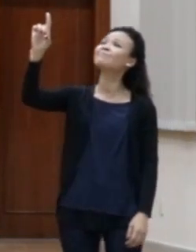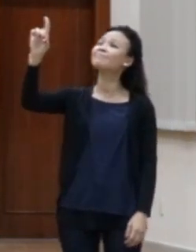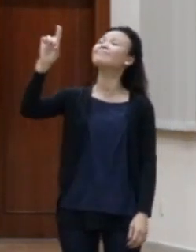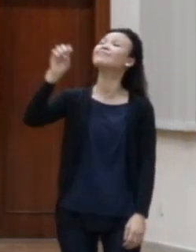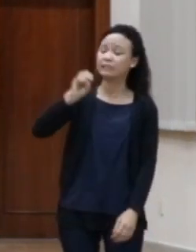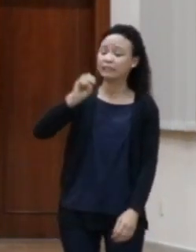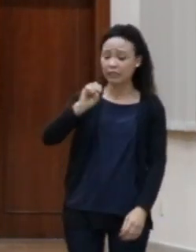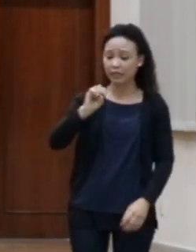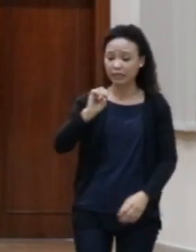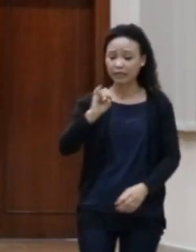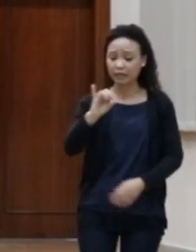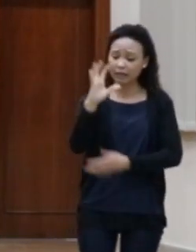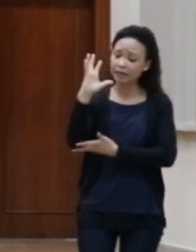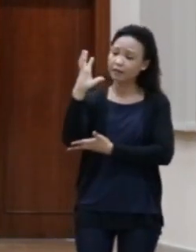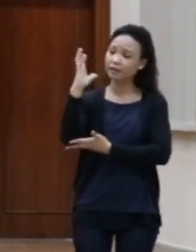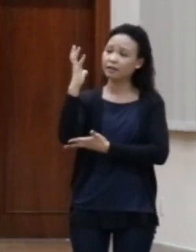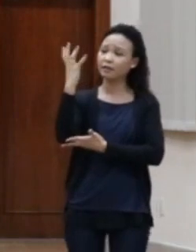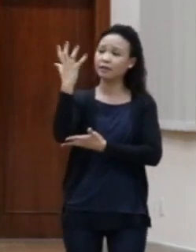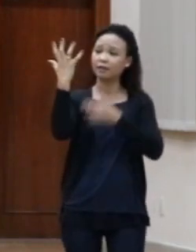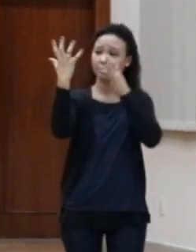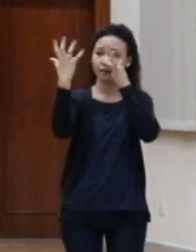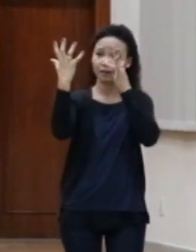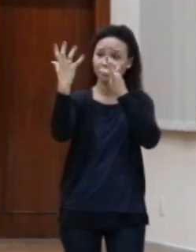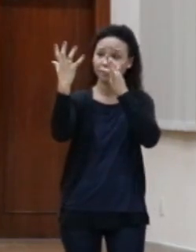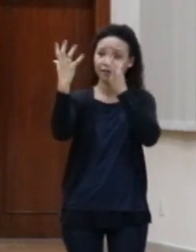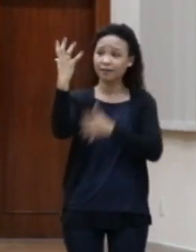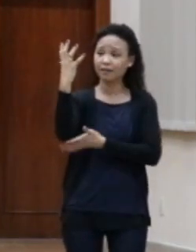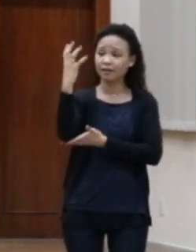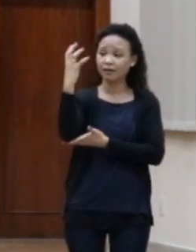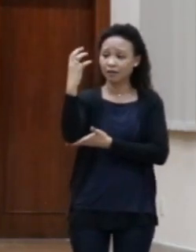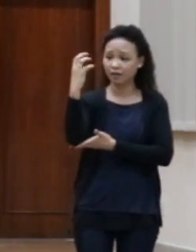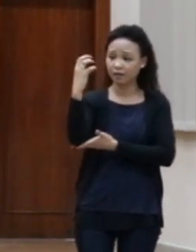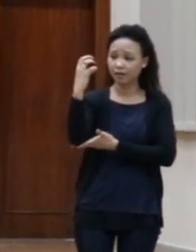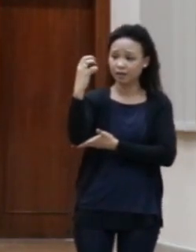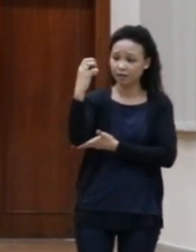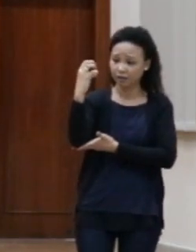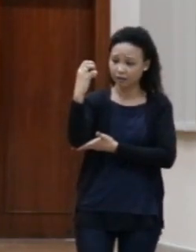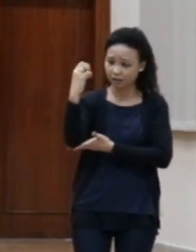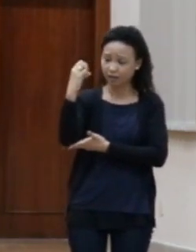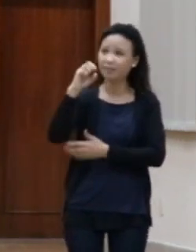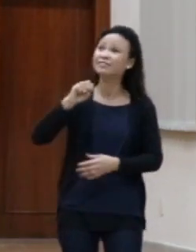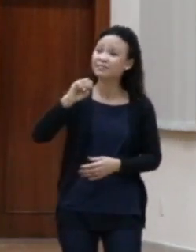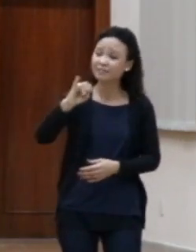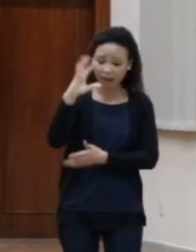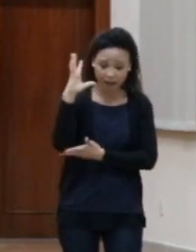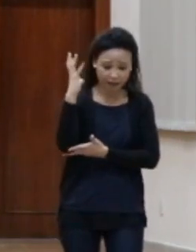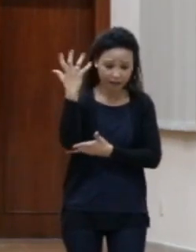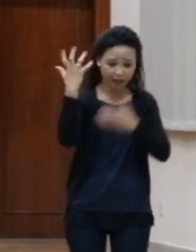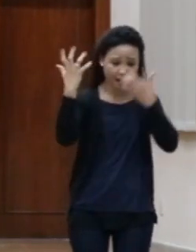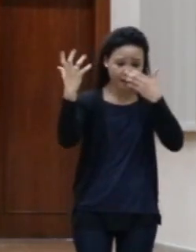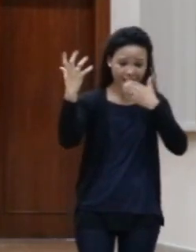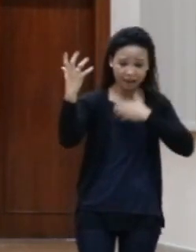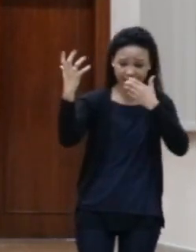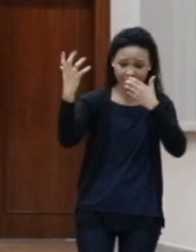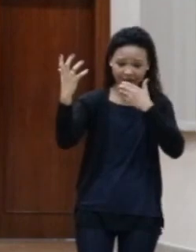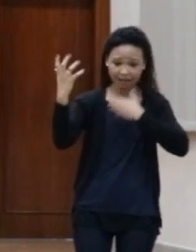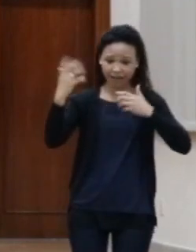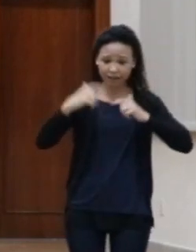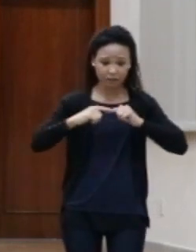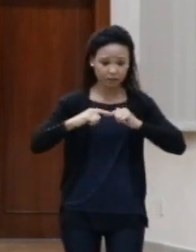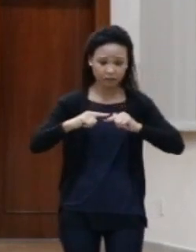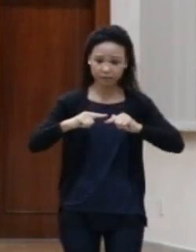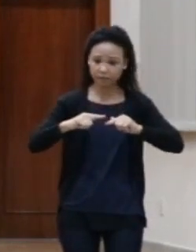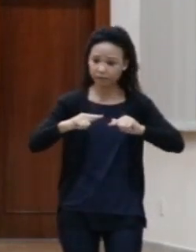Ainda que a figueira não floresça, ainda que a videira não dê o